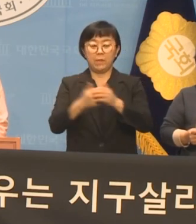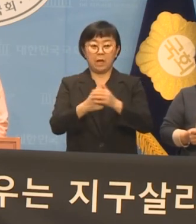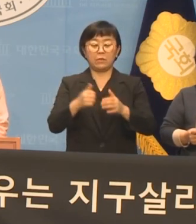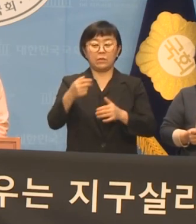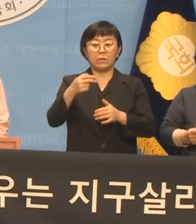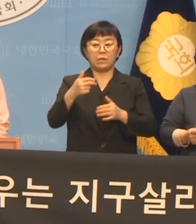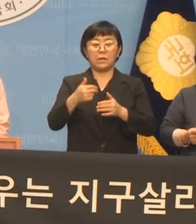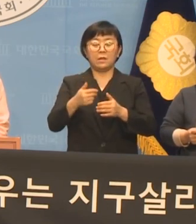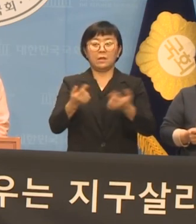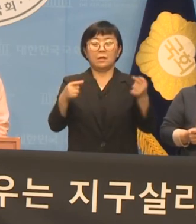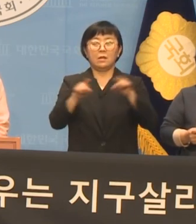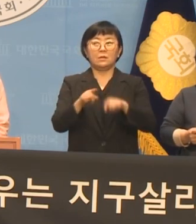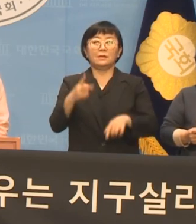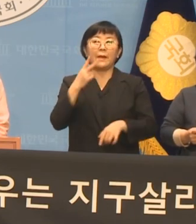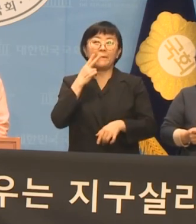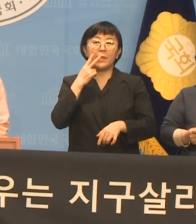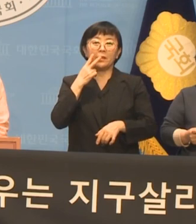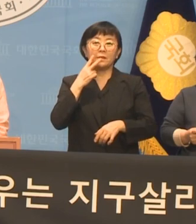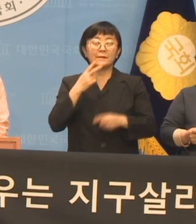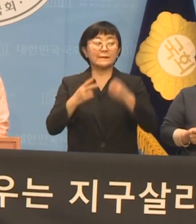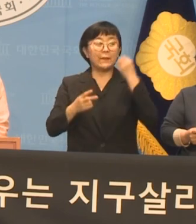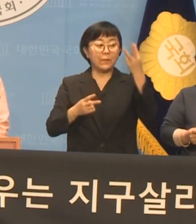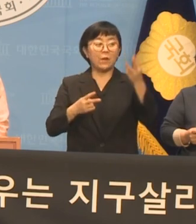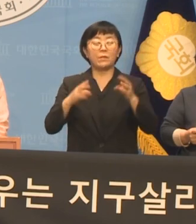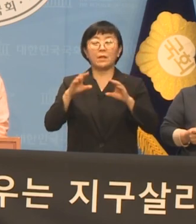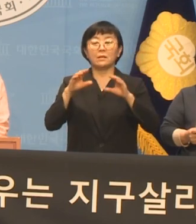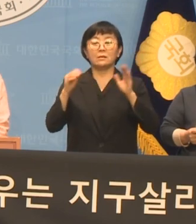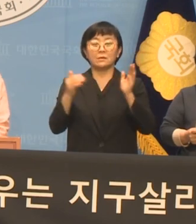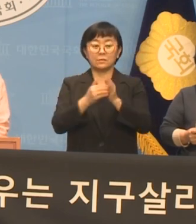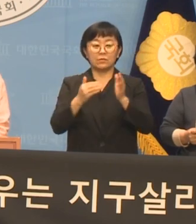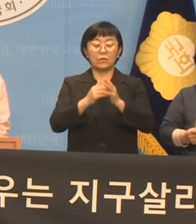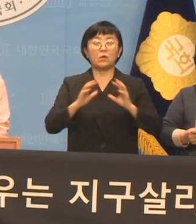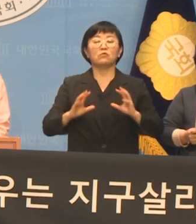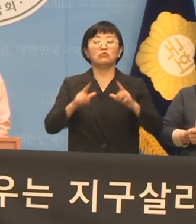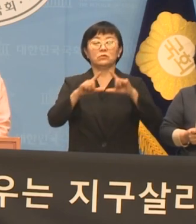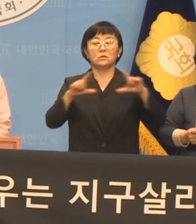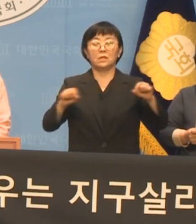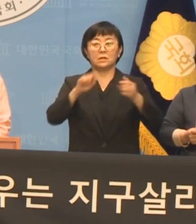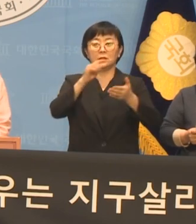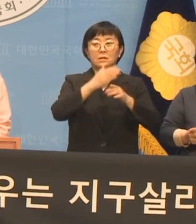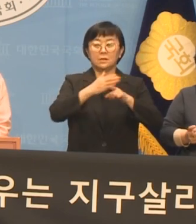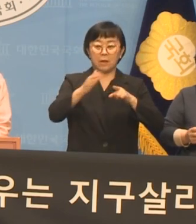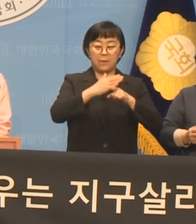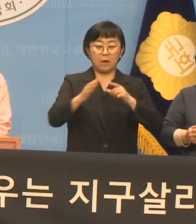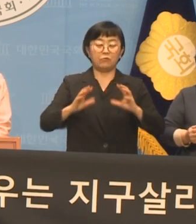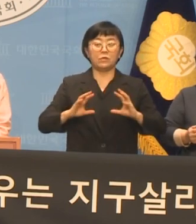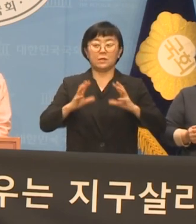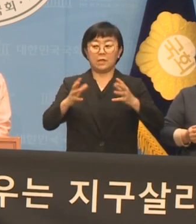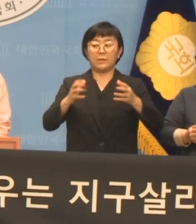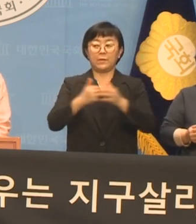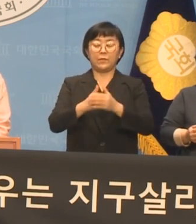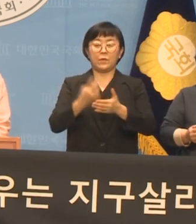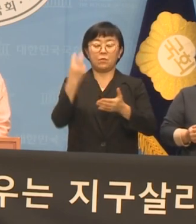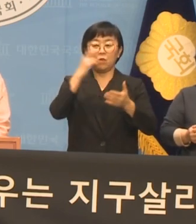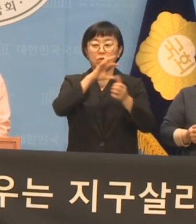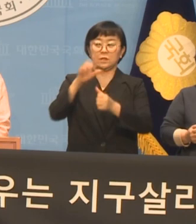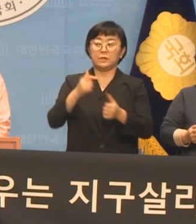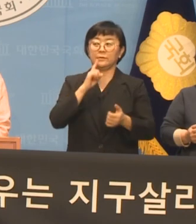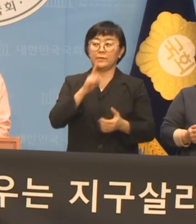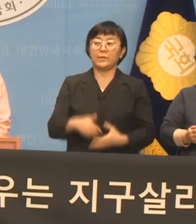담배를 석 달만 끊고 국채를 갚아 우리 강토를 보존하자.